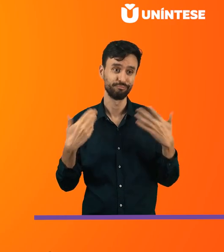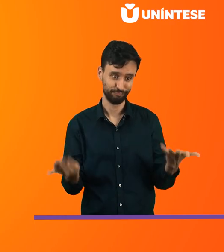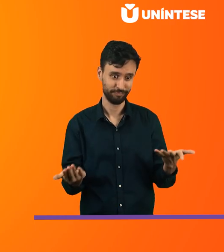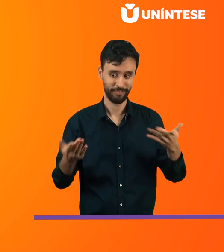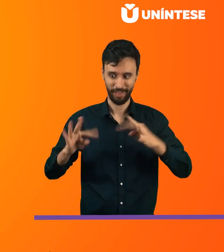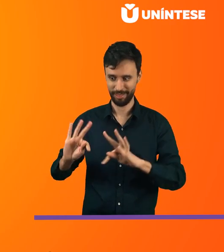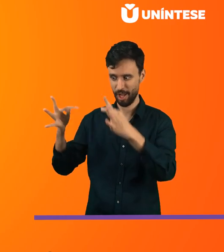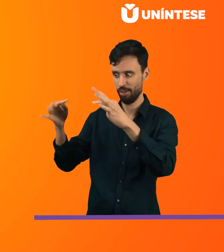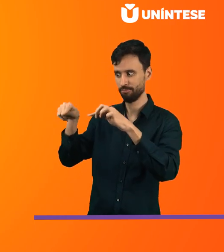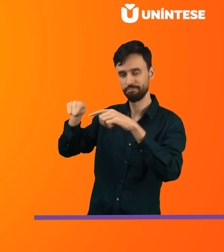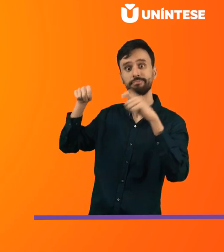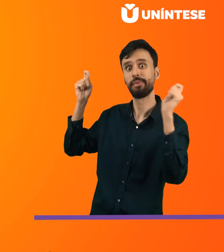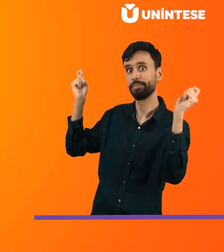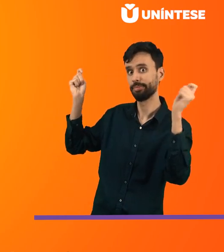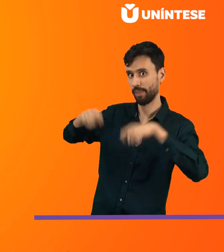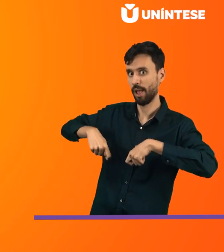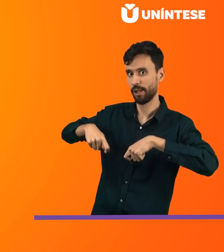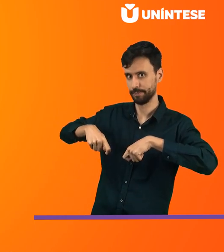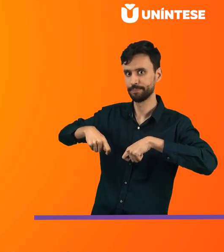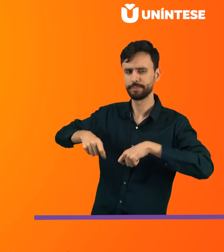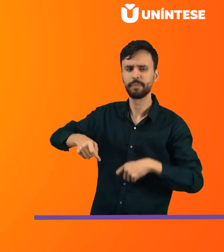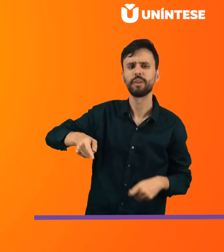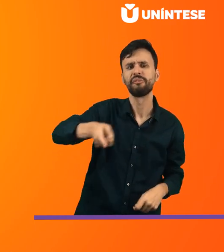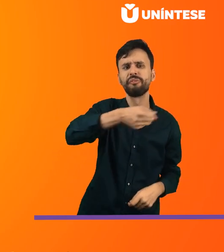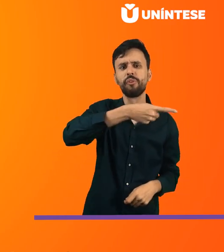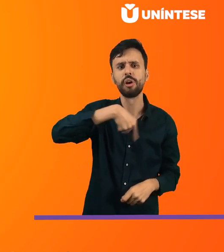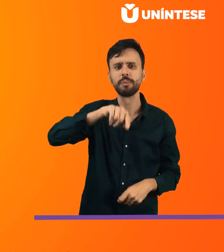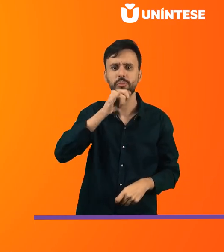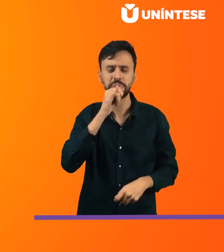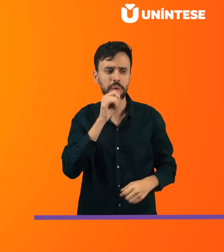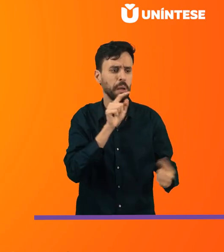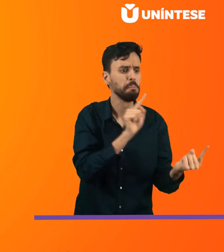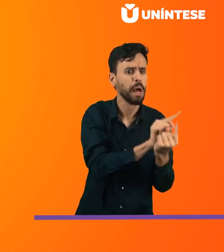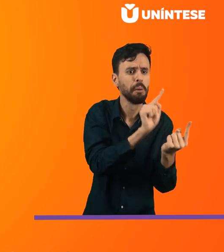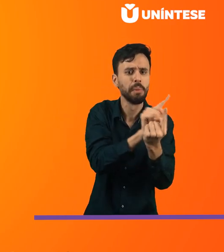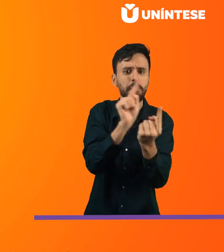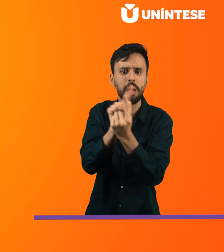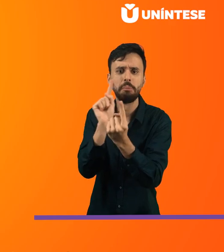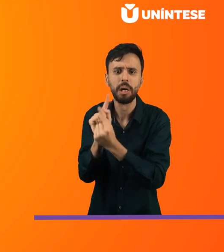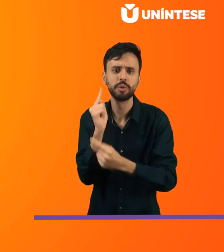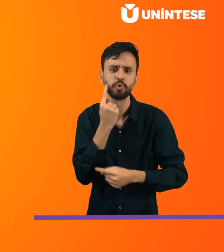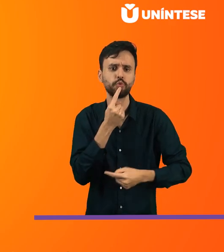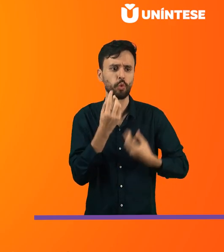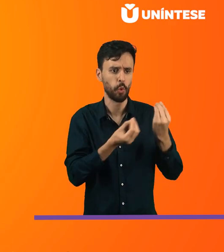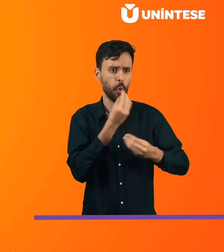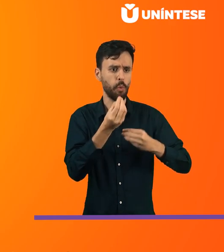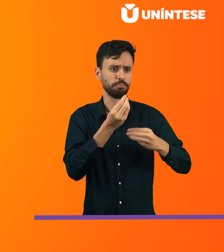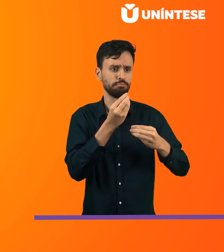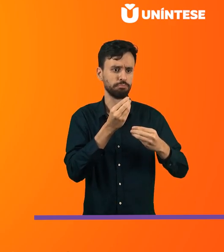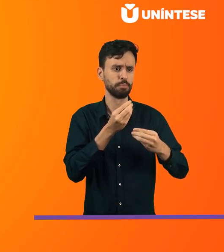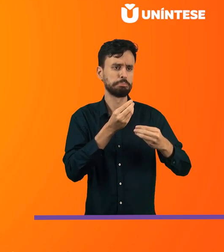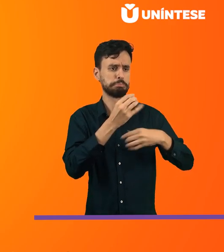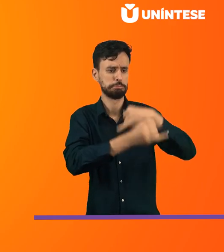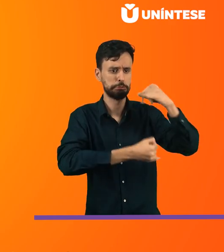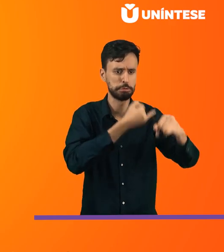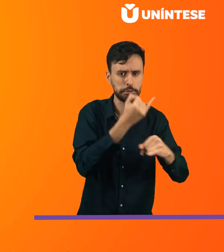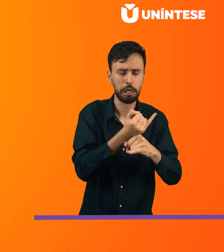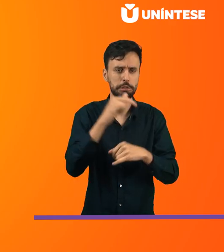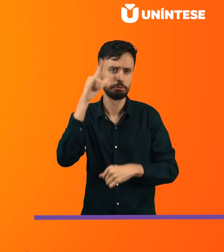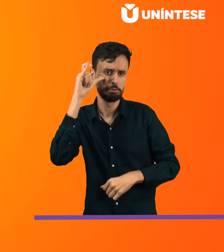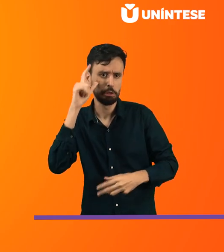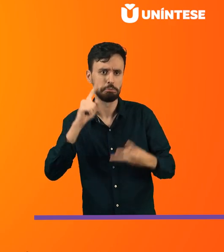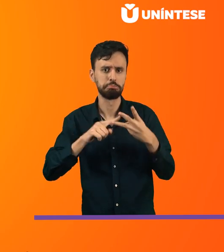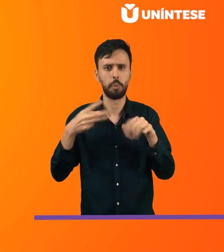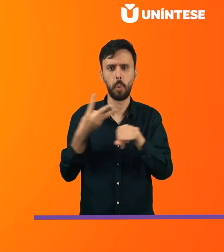Temos aí a tecnologia ao nosso favor. Então, tenta encontrar um amigo surdo na internet, pelo Instagram, pelo WhatsApp.